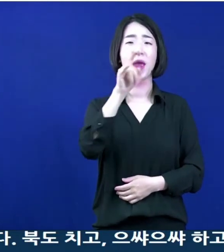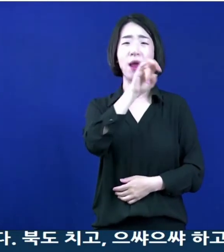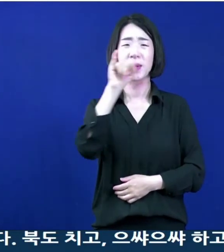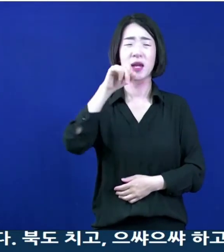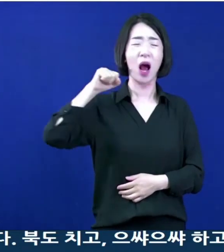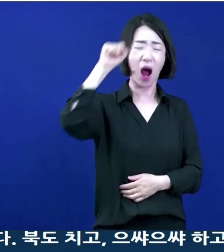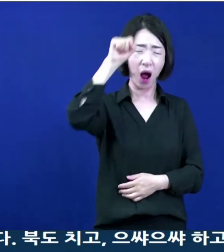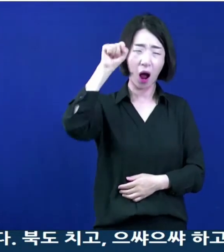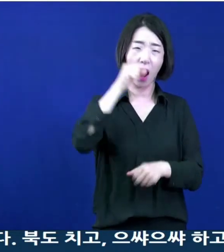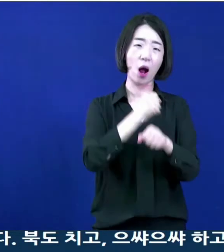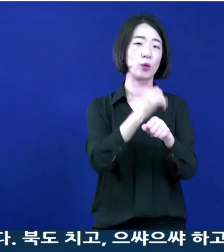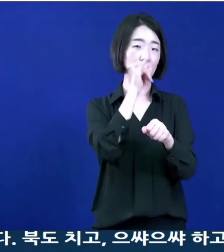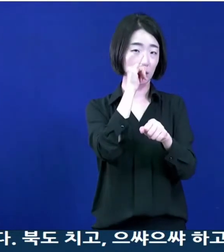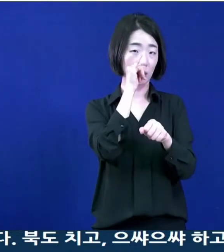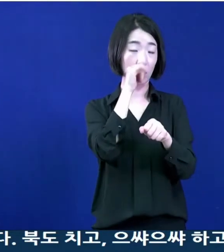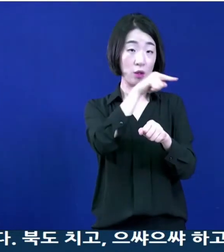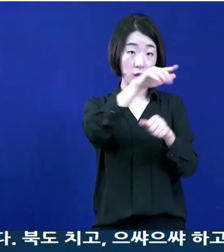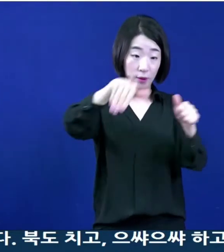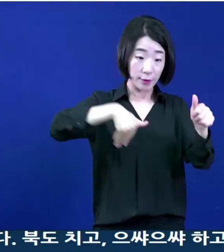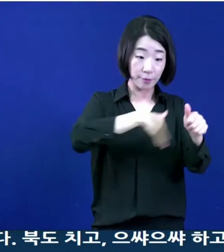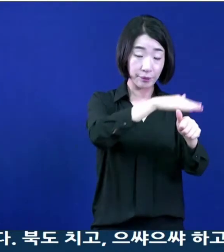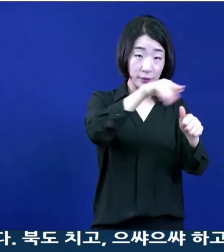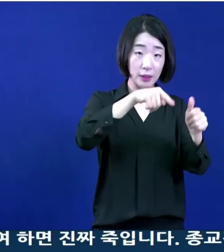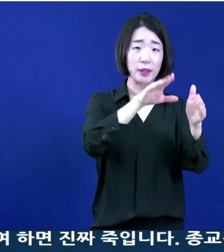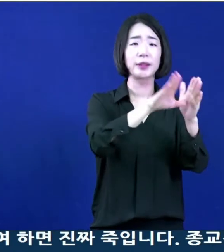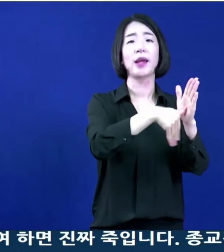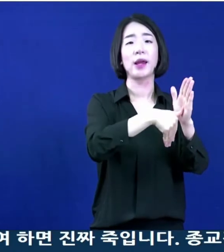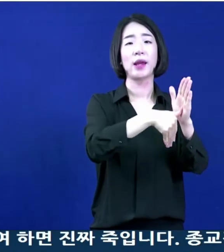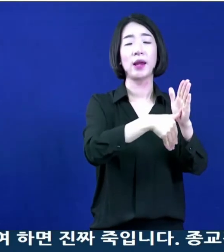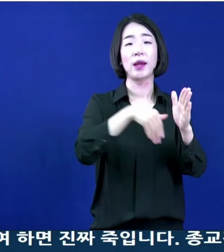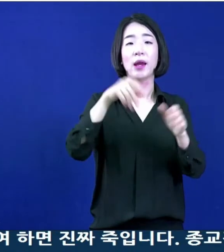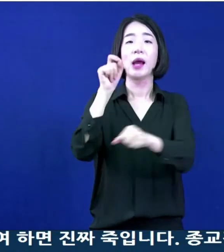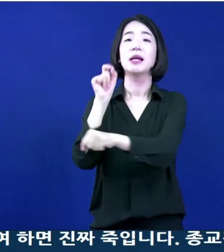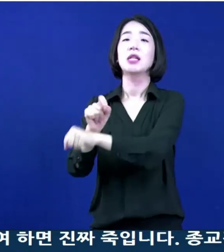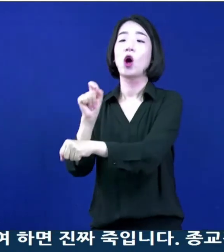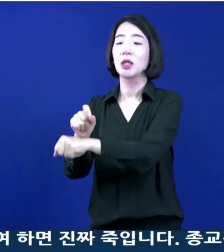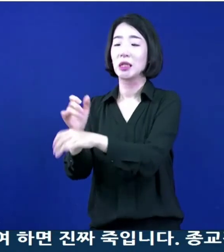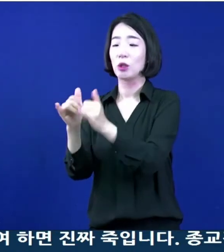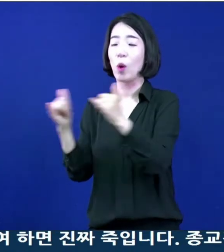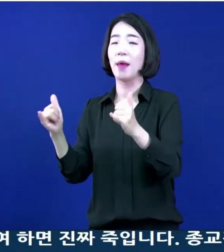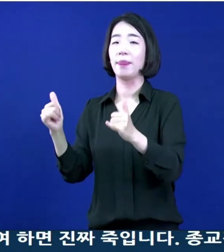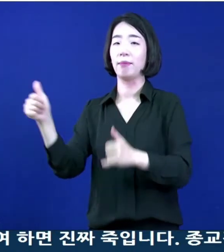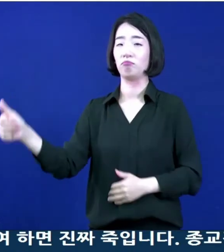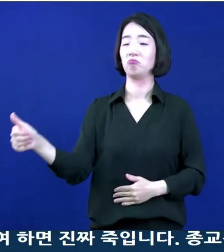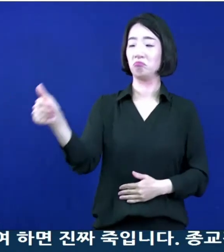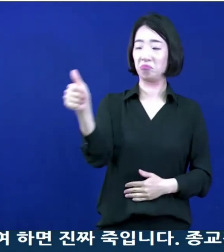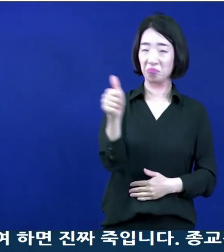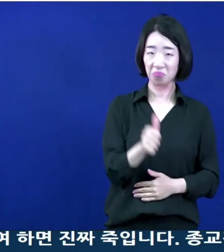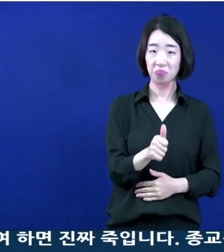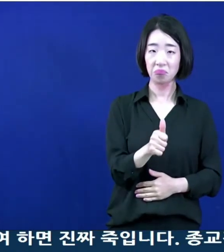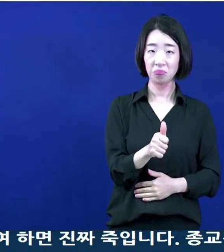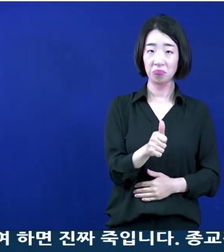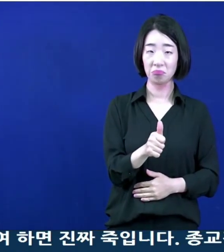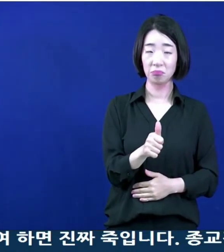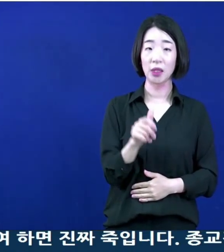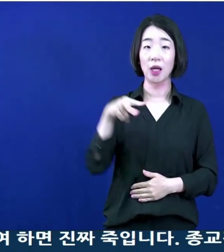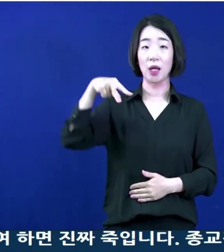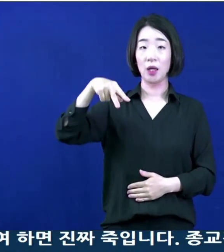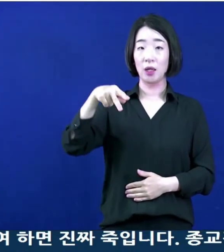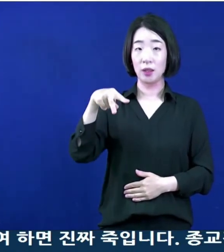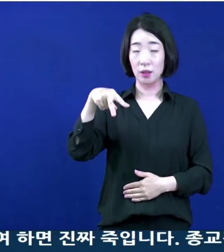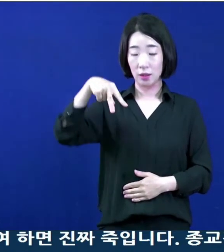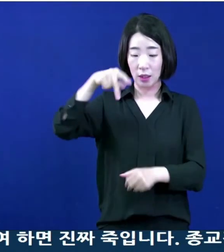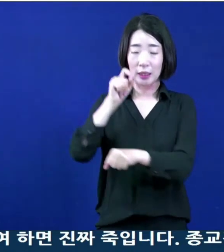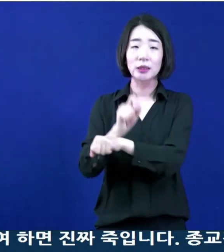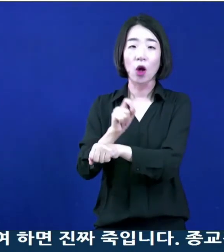35절에 보니까 서기장이라는 사람이 등장합니다. 이 서기장은